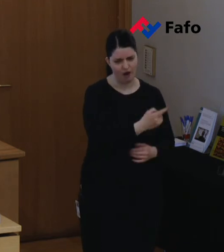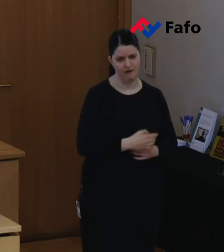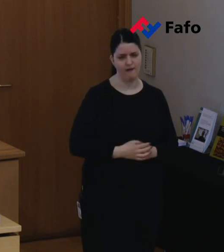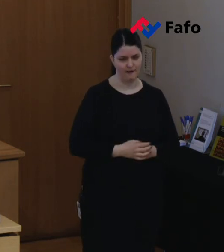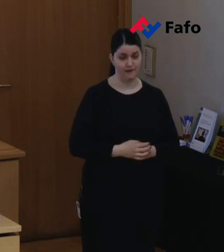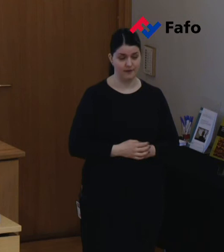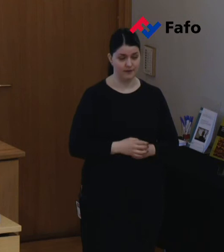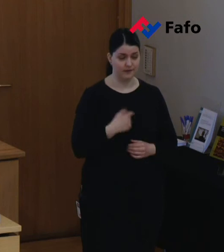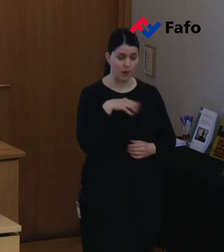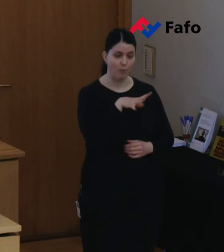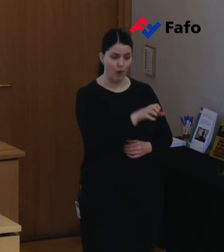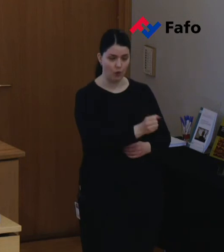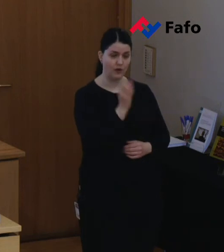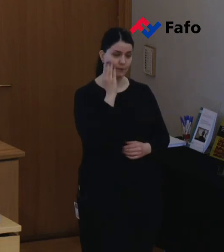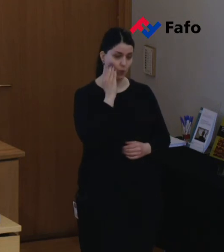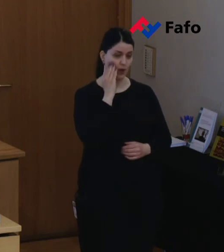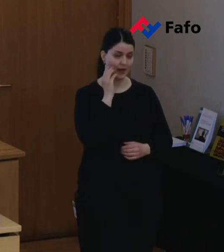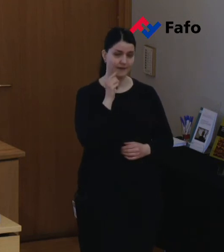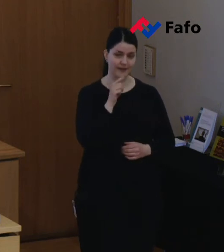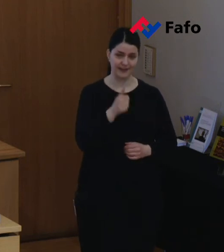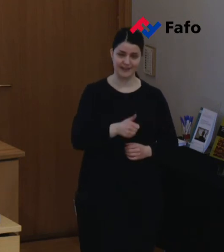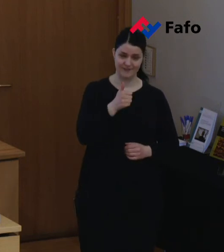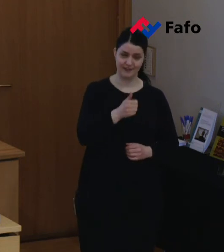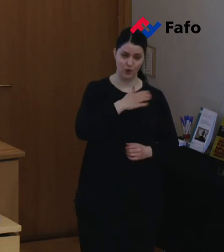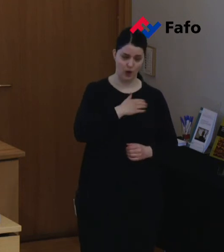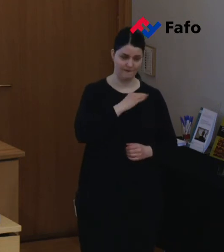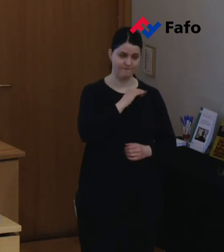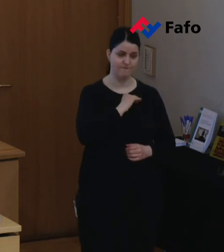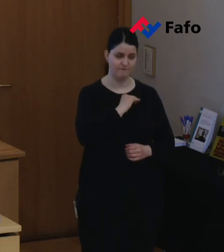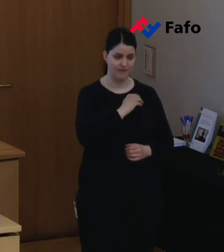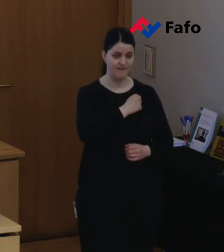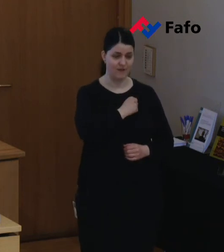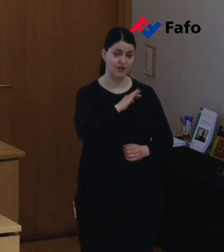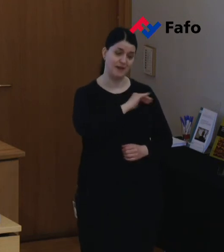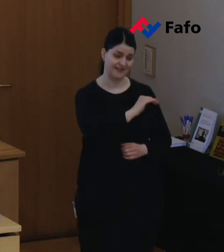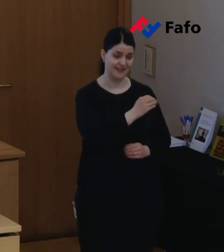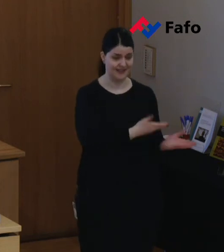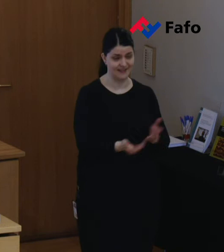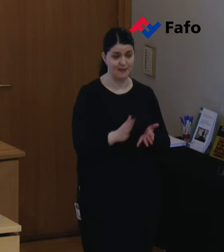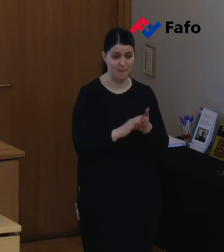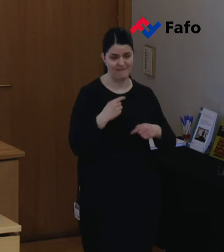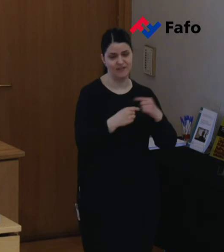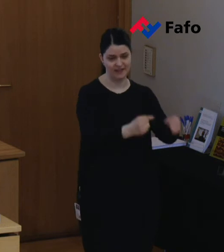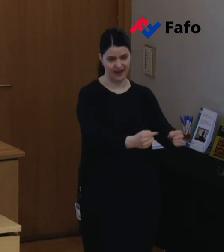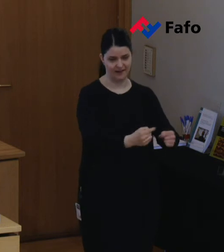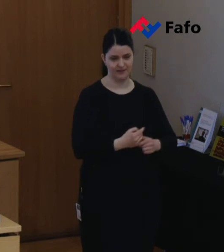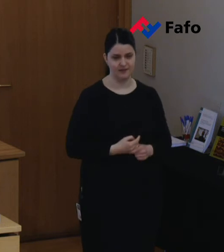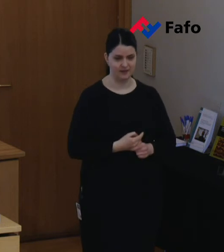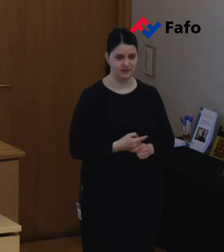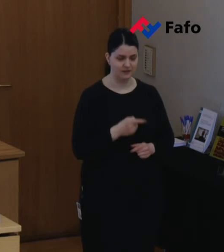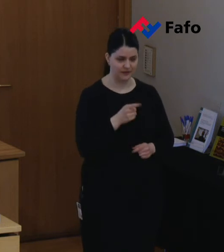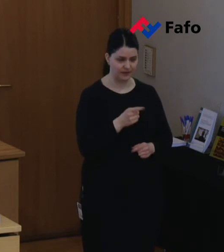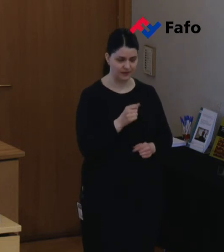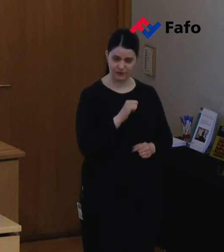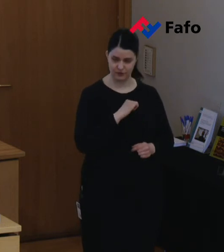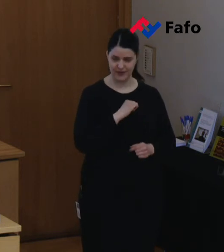Det med å beholde bolig har jo også vært, altså det har vært viktig å ha vaktmestertjenester med I teamet, I hvert fall I Bergen, når vi skulle på en måte